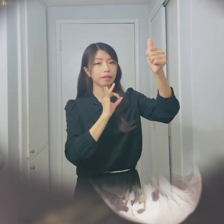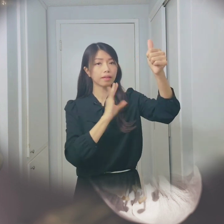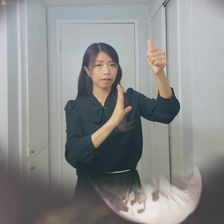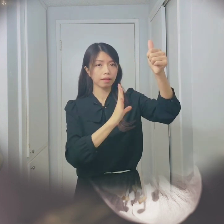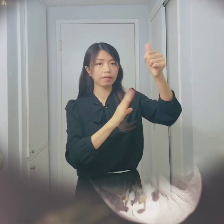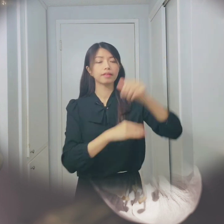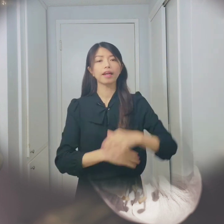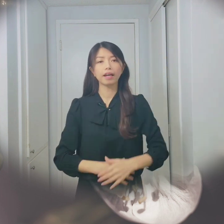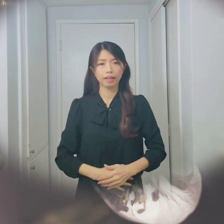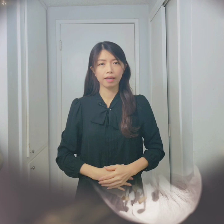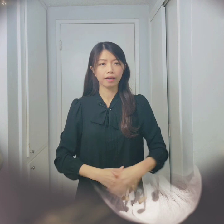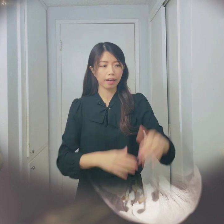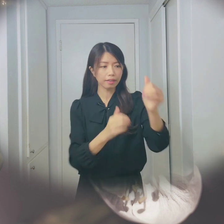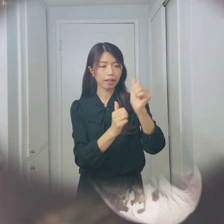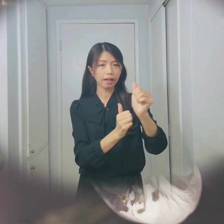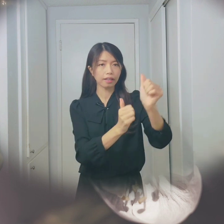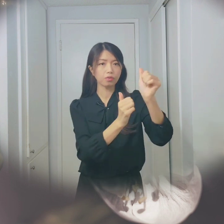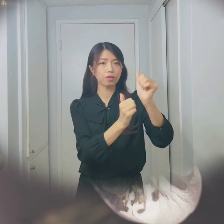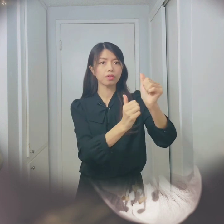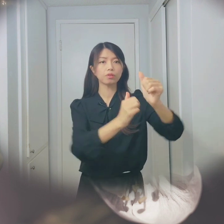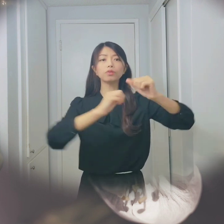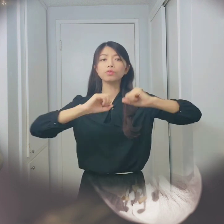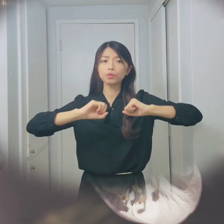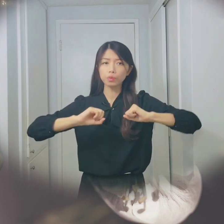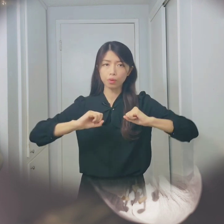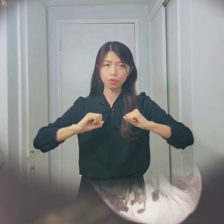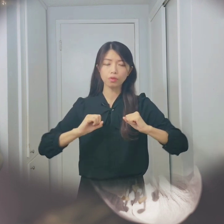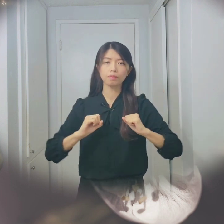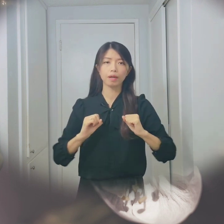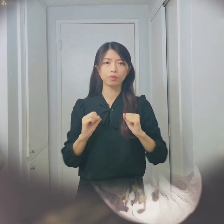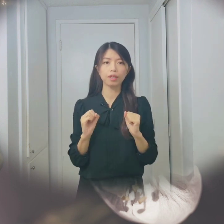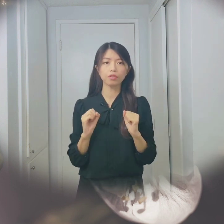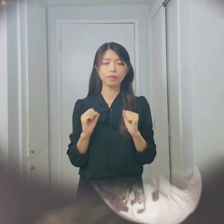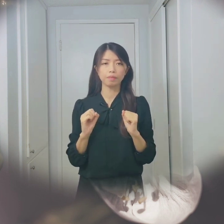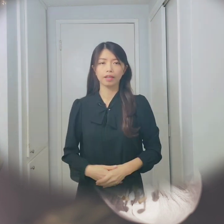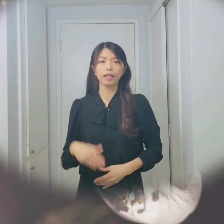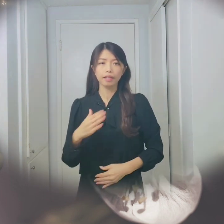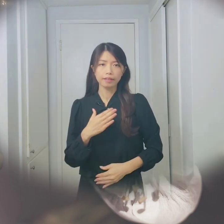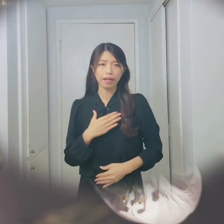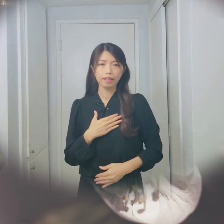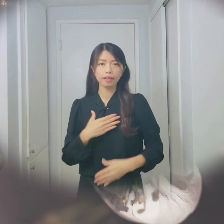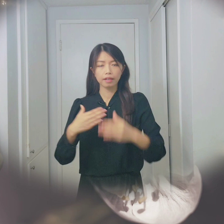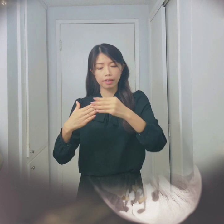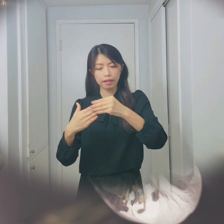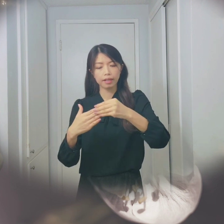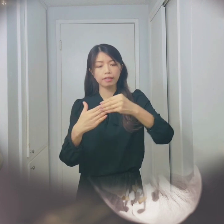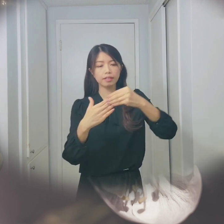주님만 따라가네. 아까 따라가다 수어 해주시고 순종 수어로 마무리 해주시면 됩니다.